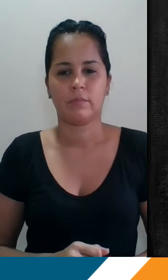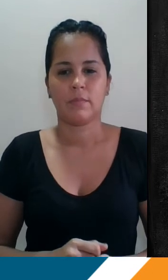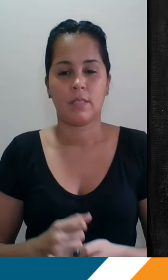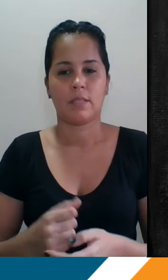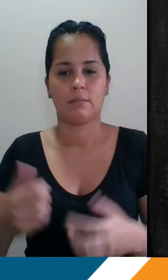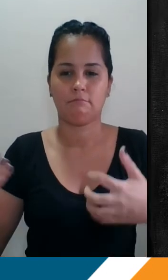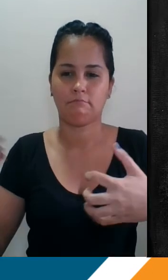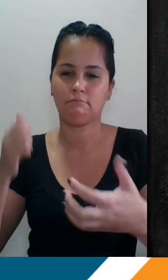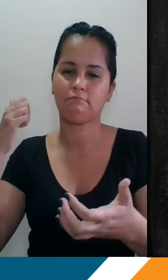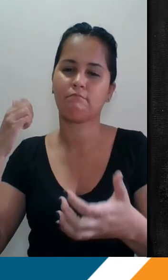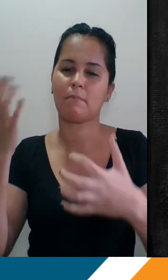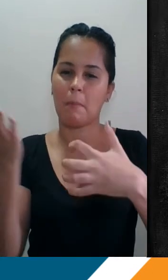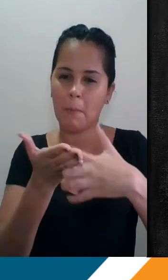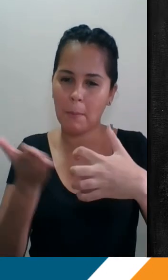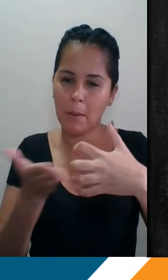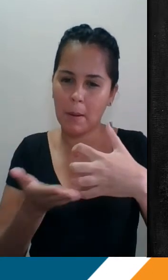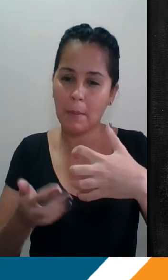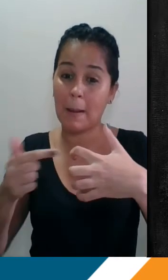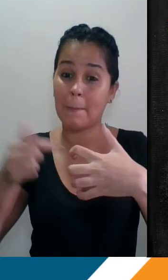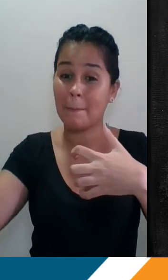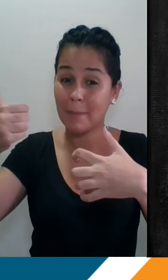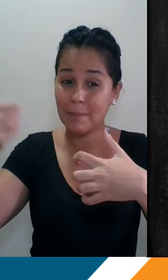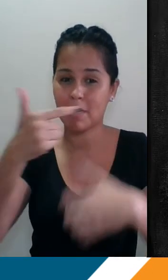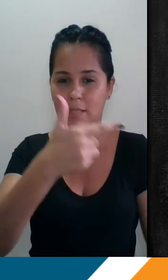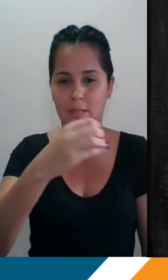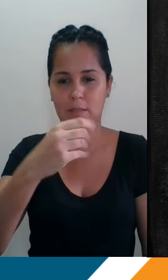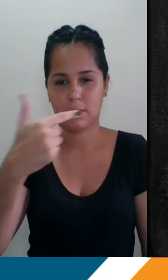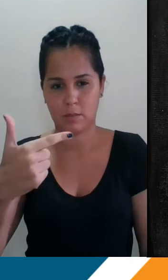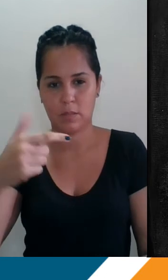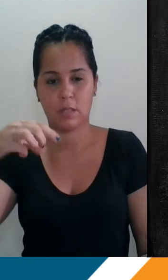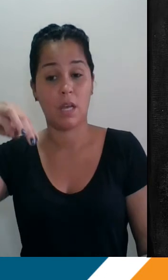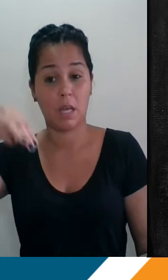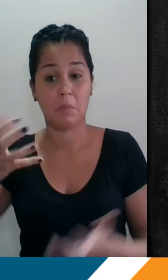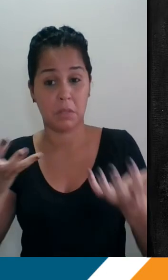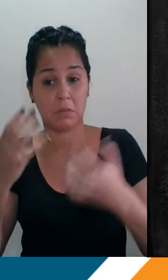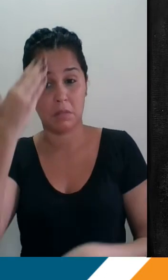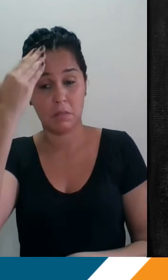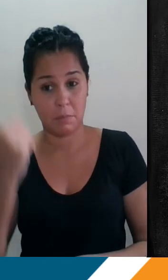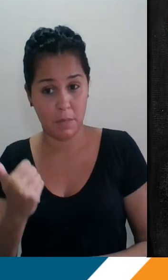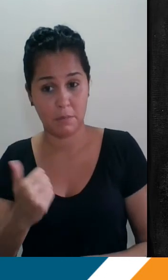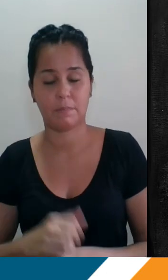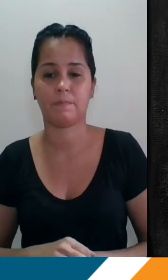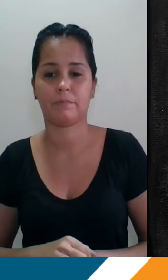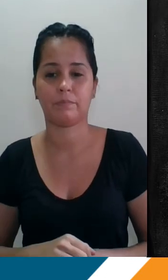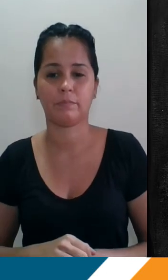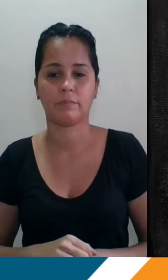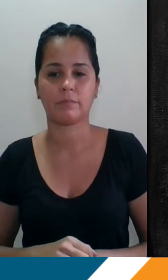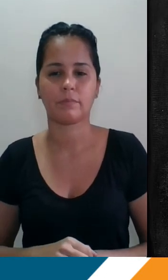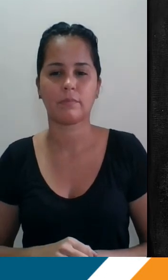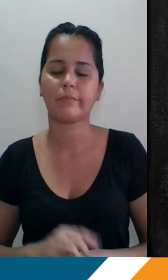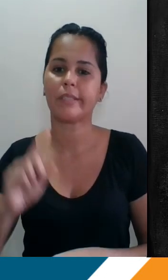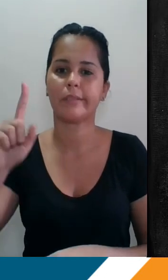primeira parcela é de R$ 202. O N é o que eu quero calcular, ou seja, o valor dessa parcela, se